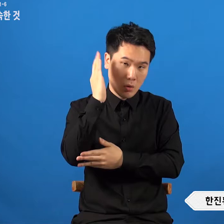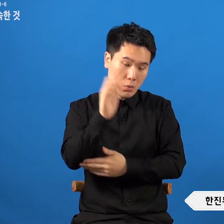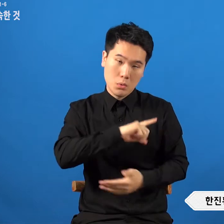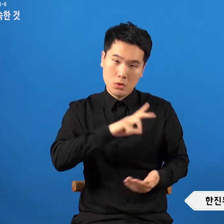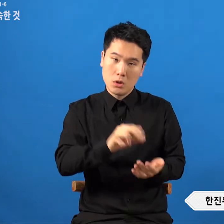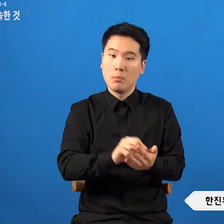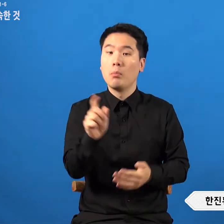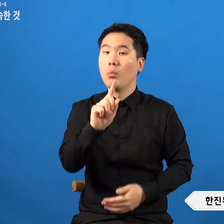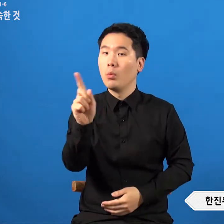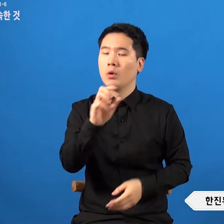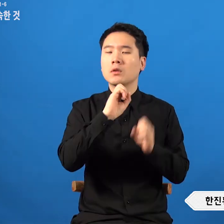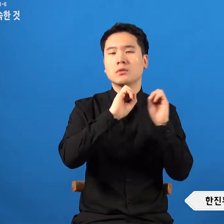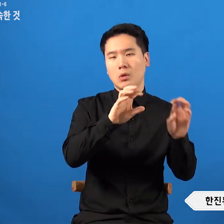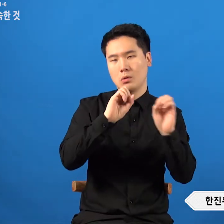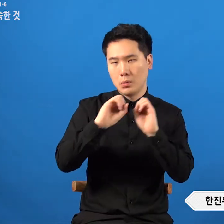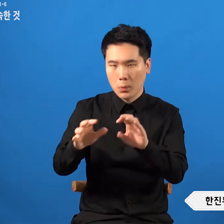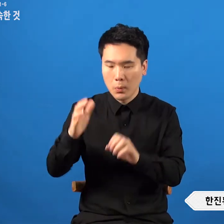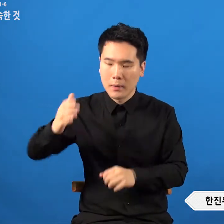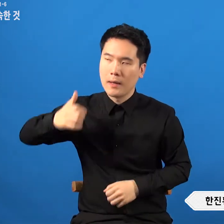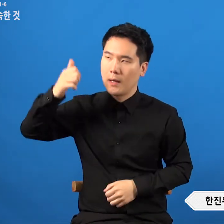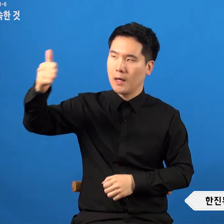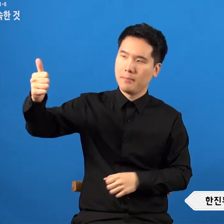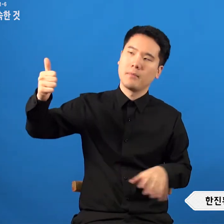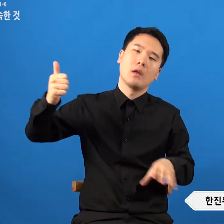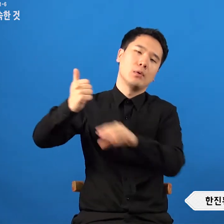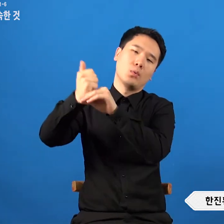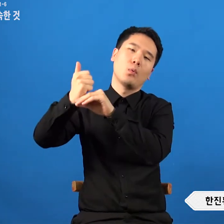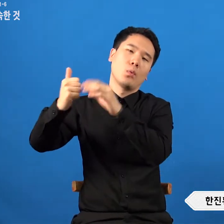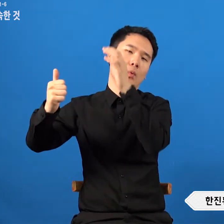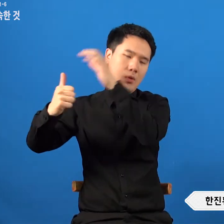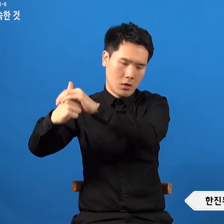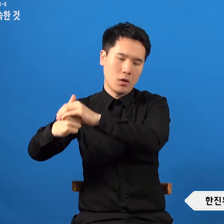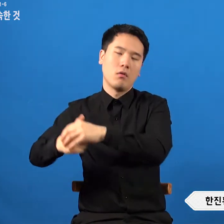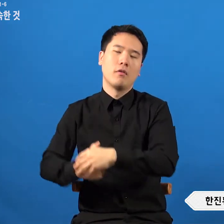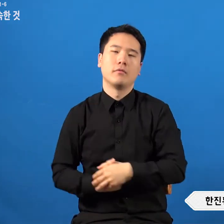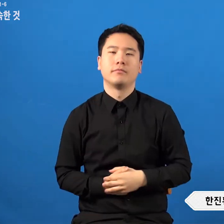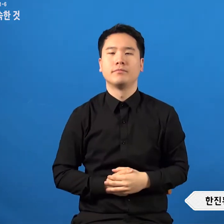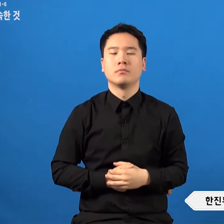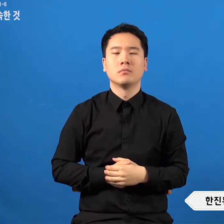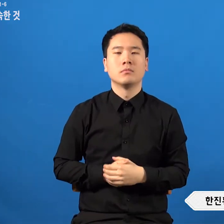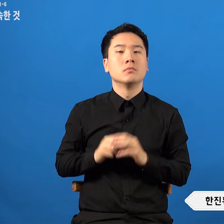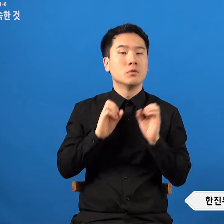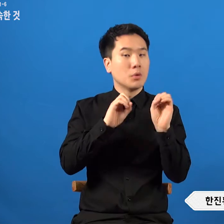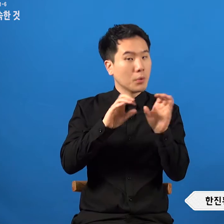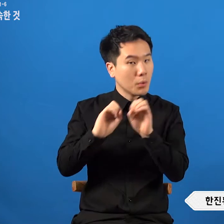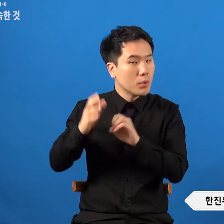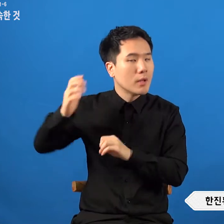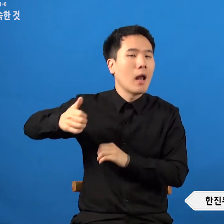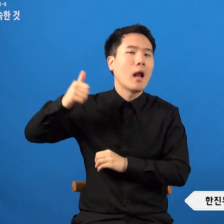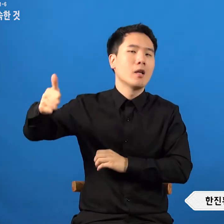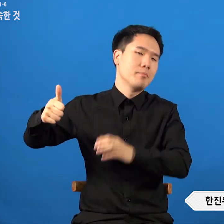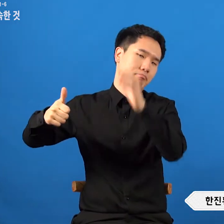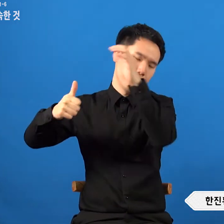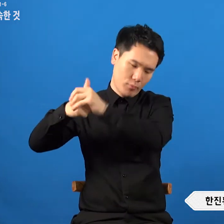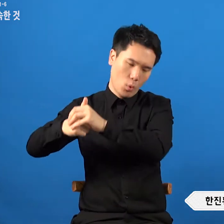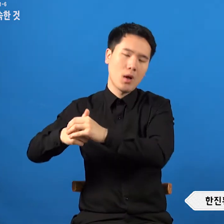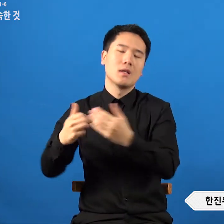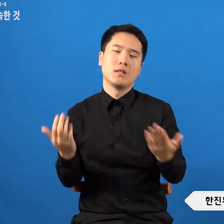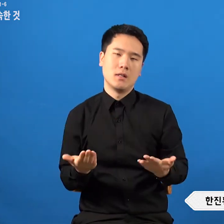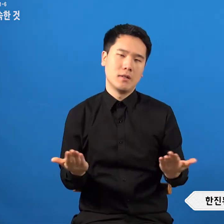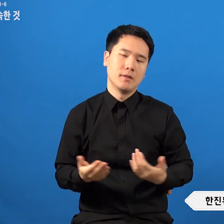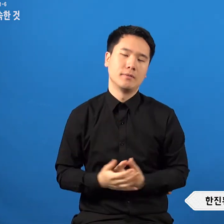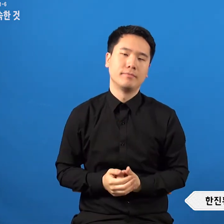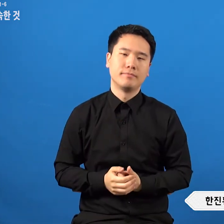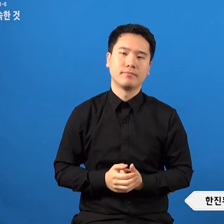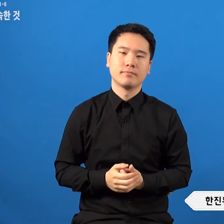뭐지요? 선교는 하나님께 속한 것. 그렇습니다. 선교는 하나님께 속한